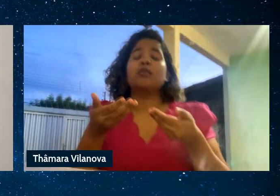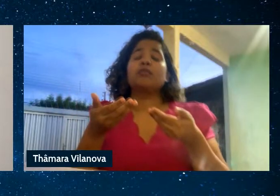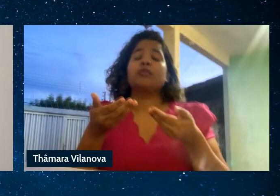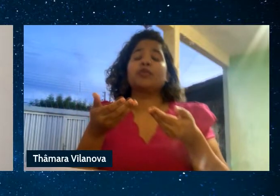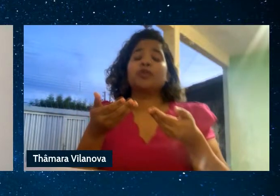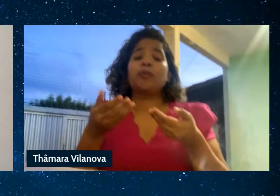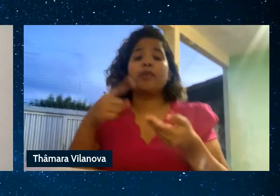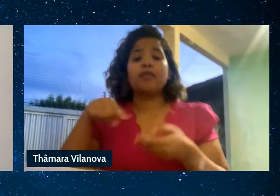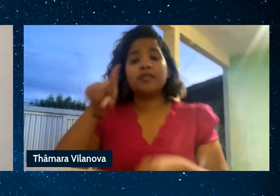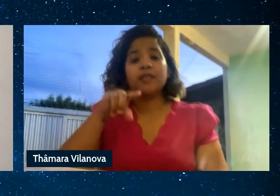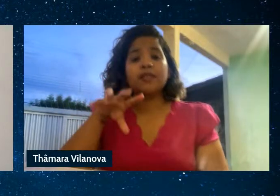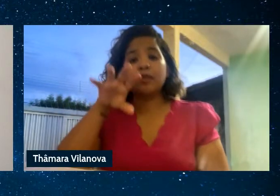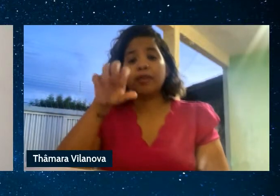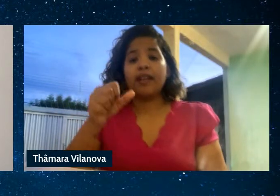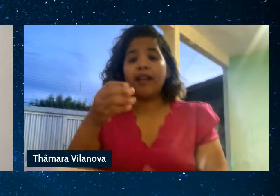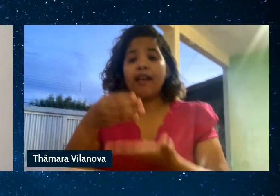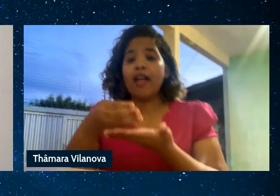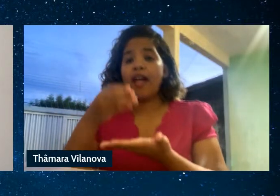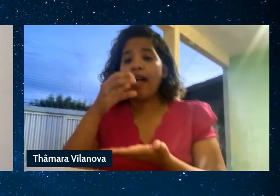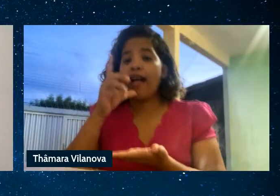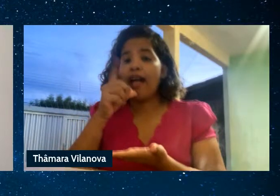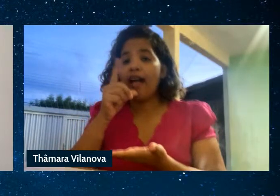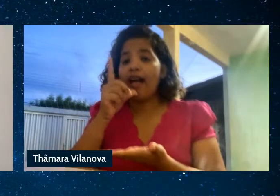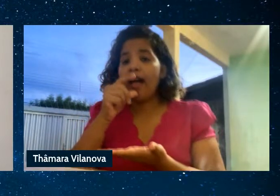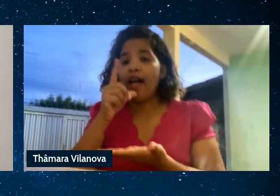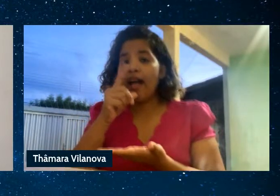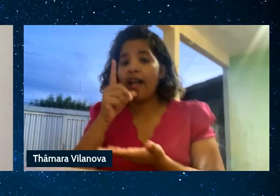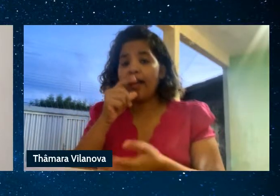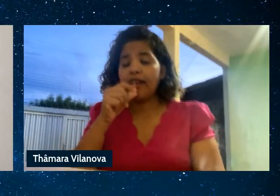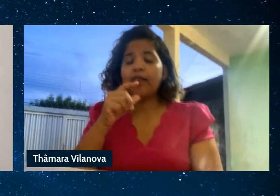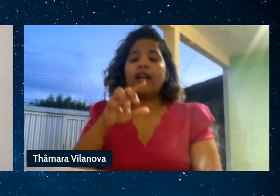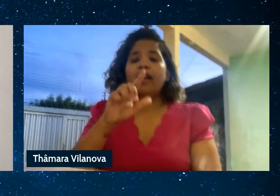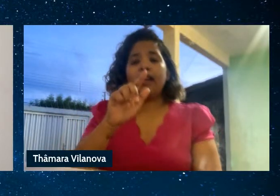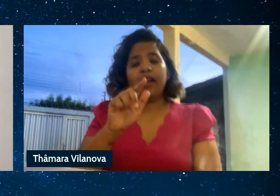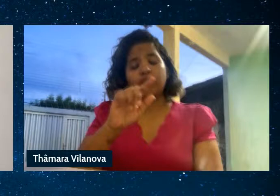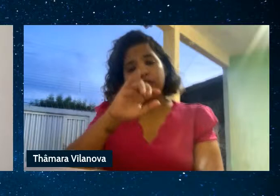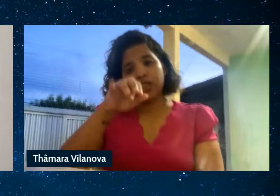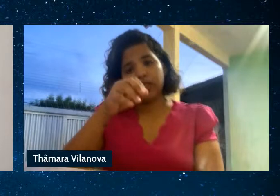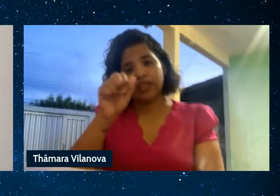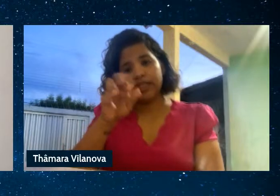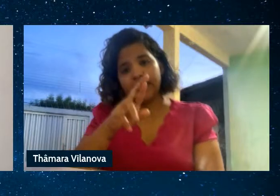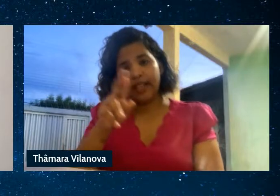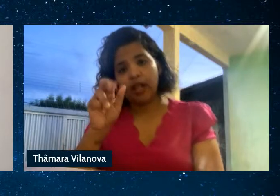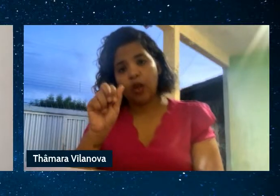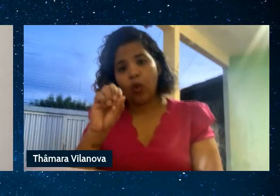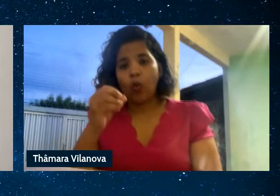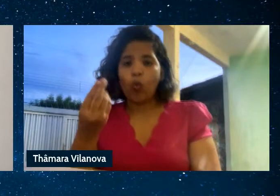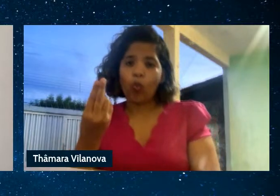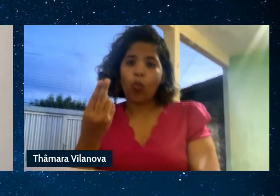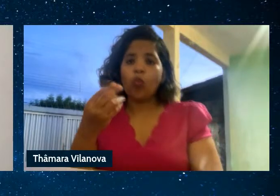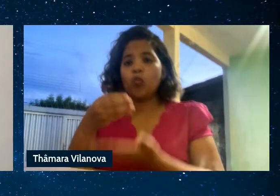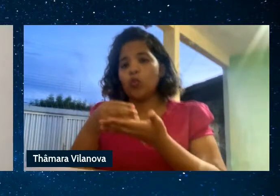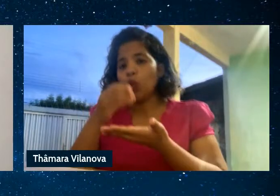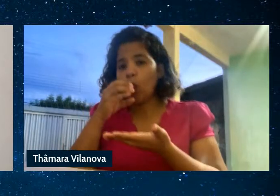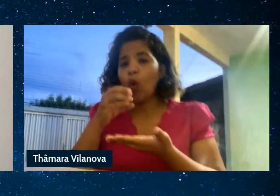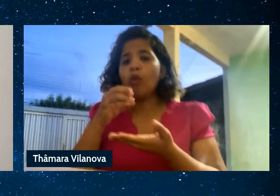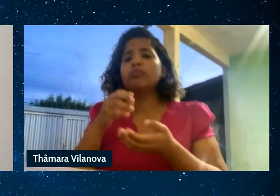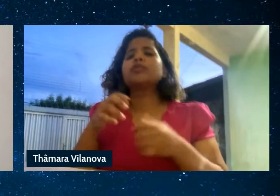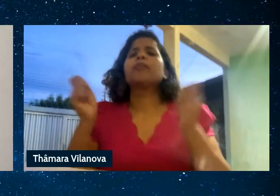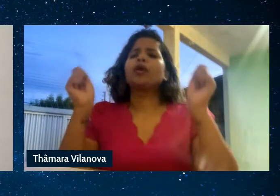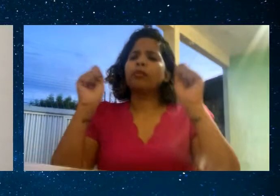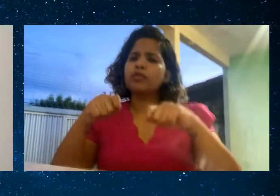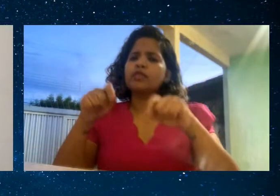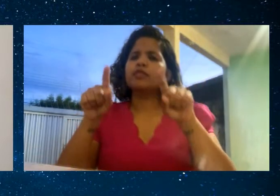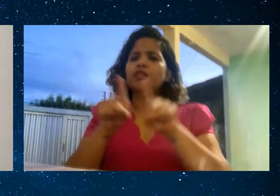si a sua água numa garrafa num copo ou então você pode pensar lá na sua